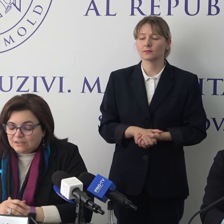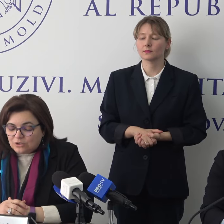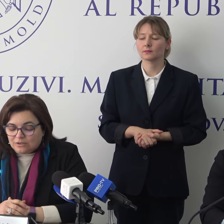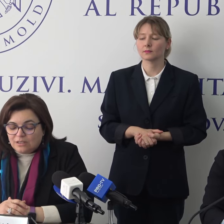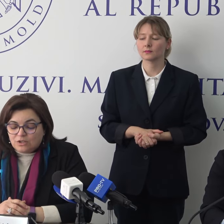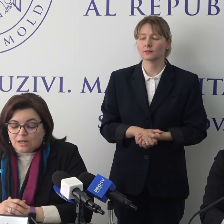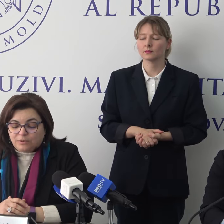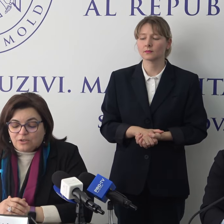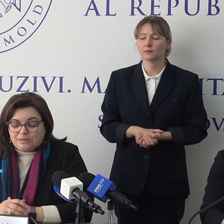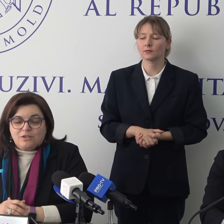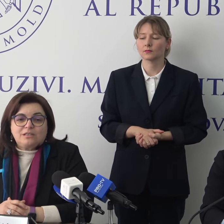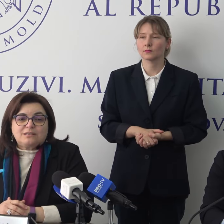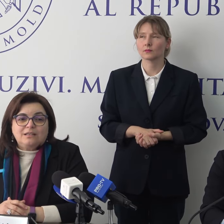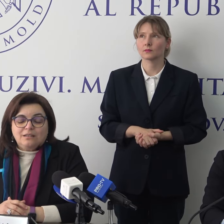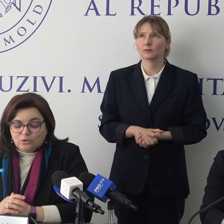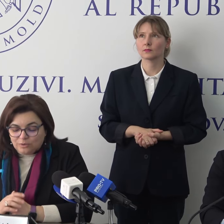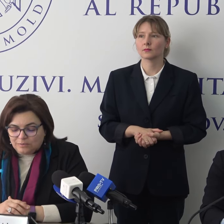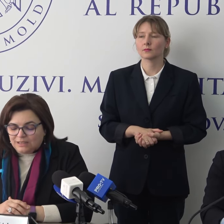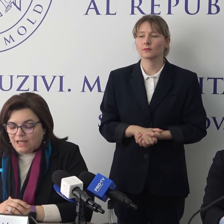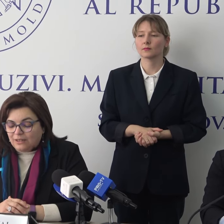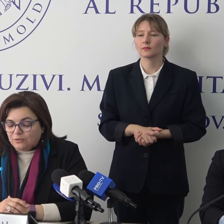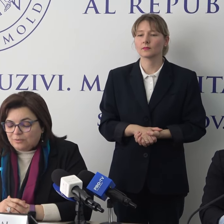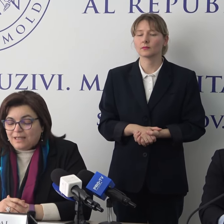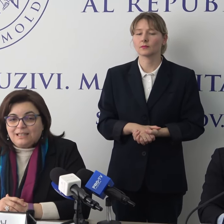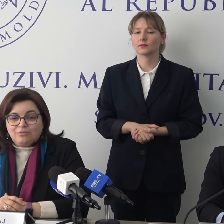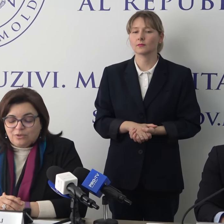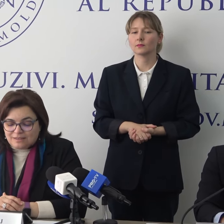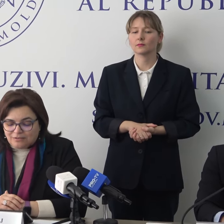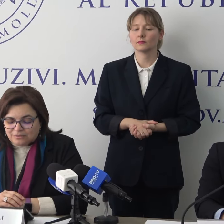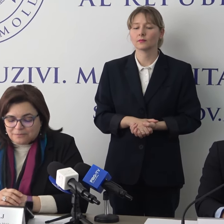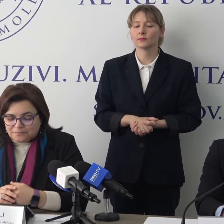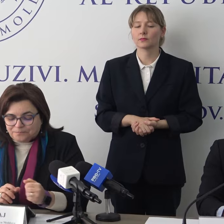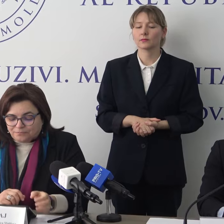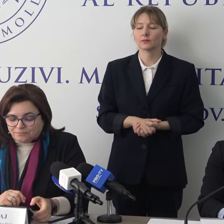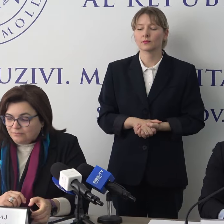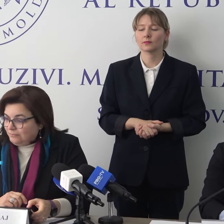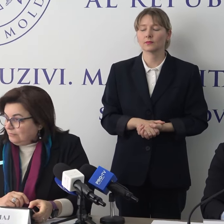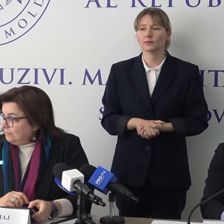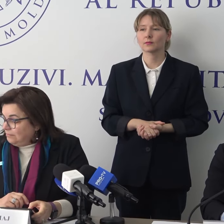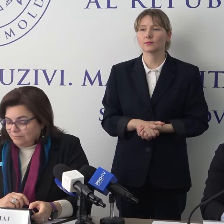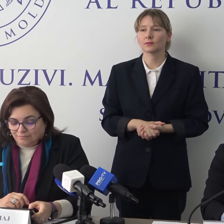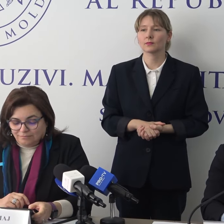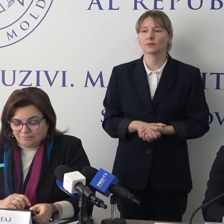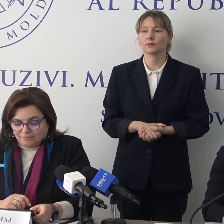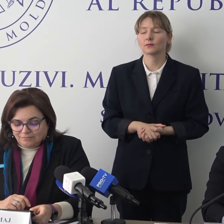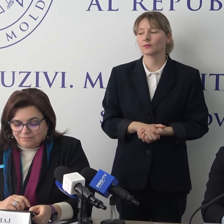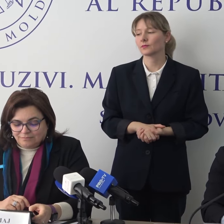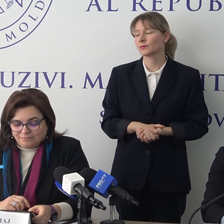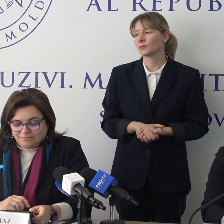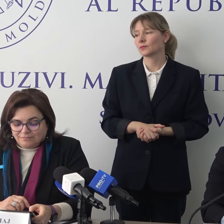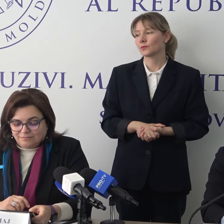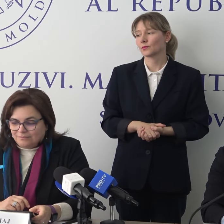150 additional child protection specialists who will be hired with the backing of UNICEF. Vă mulțumesc, domnule